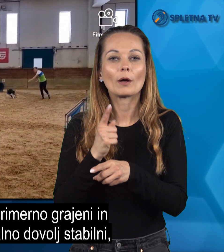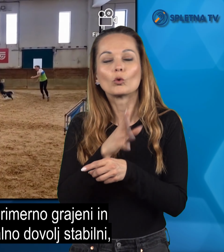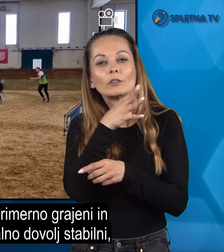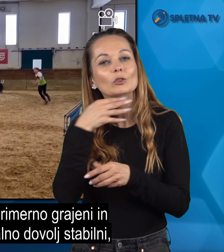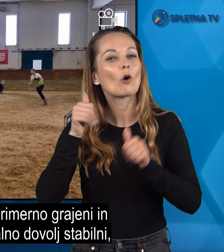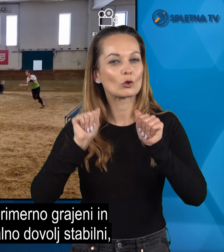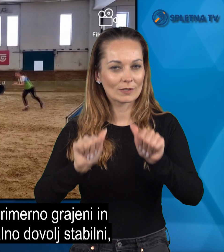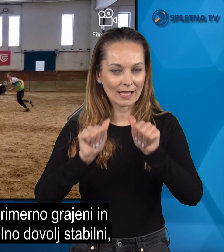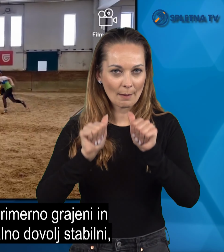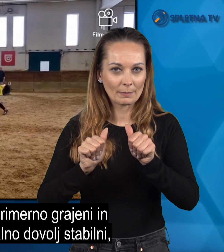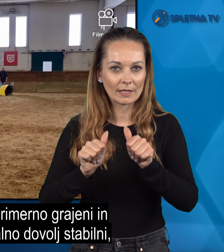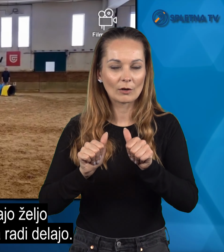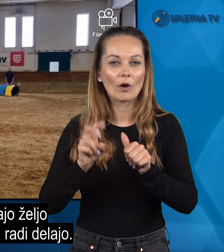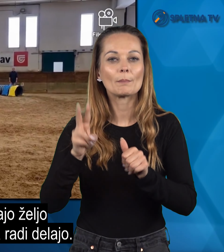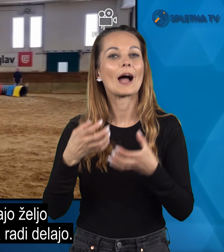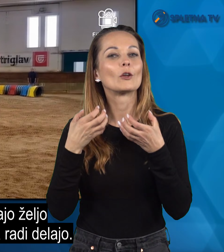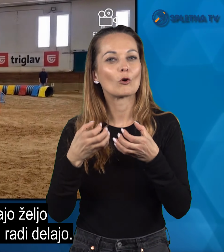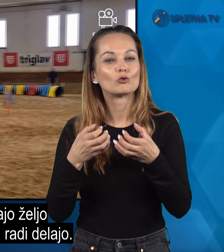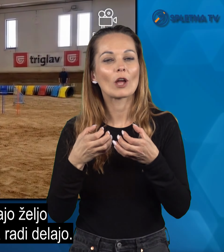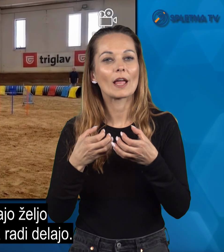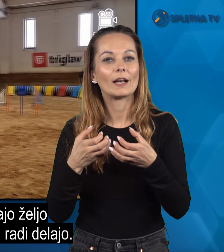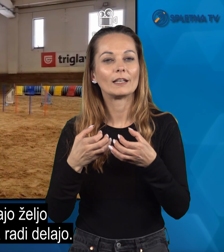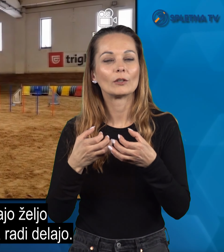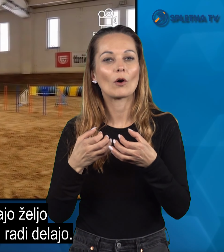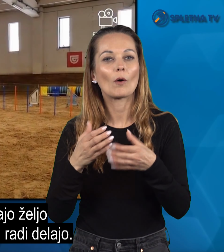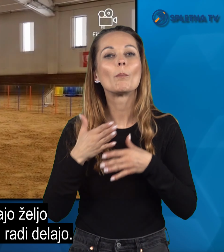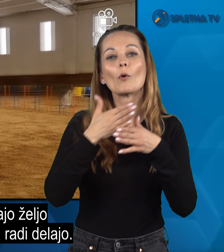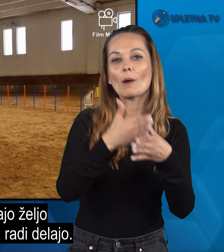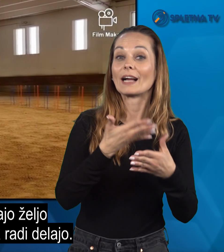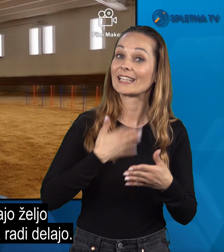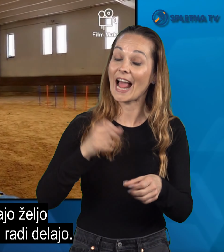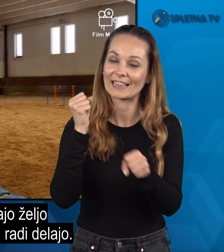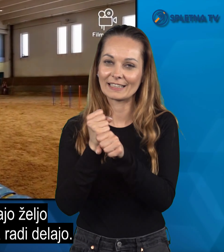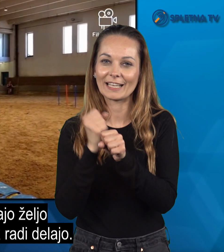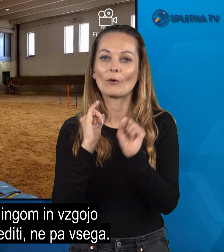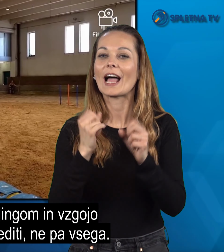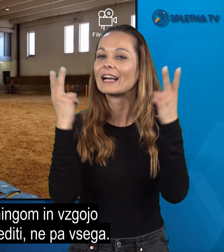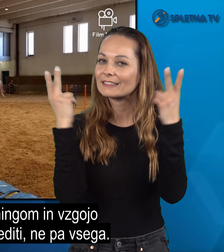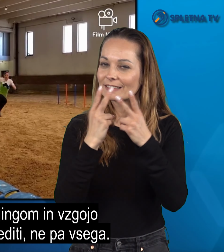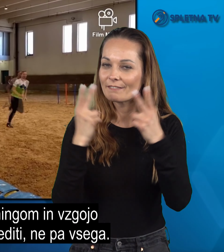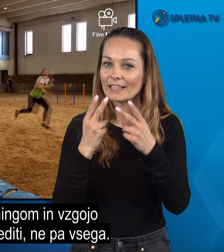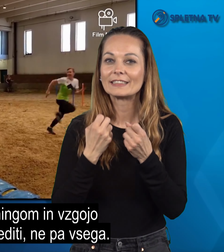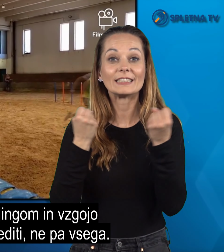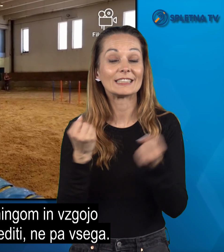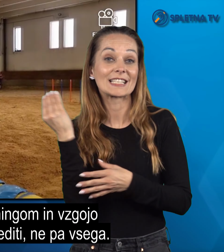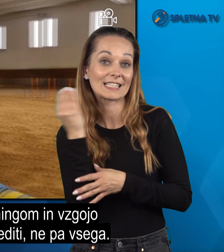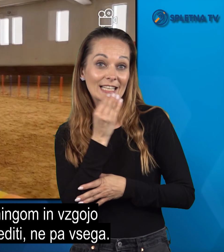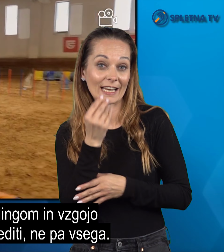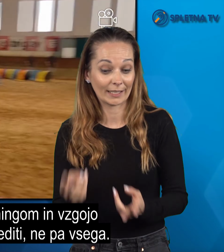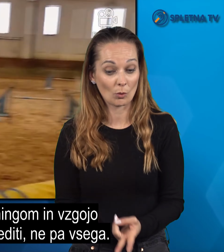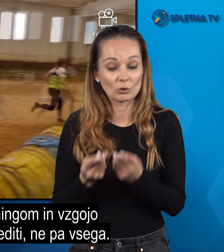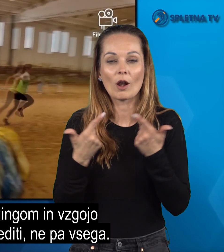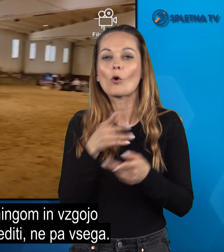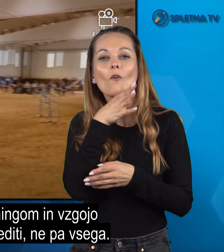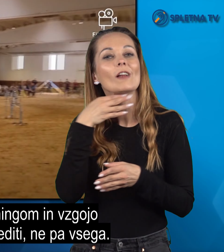dovolj stabilni, da imajo željo vstreč, da radi delajo. Seveda, s treningom in vzgojo